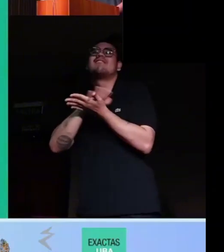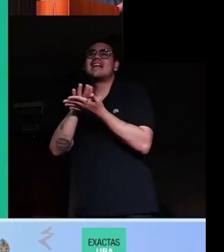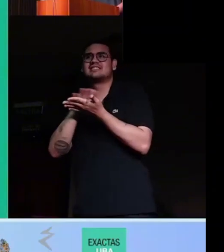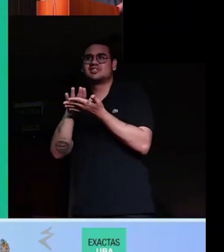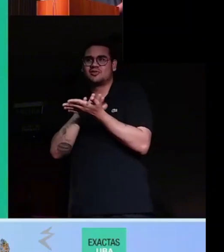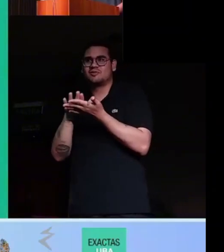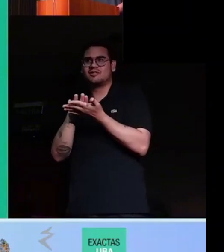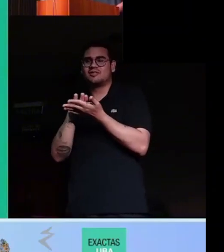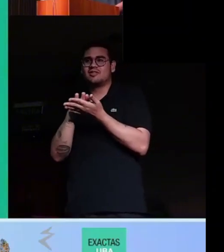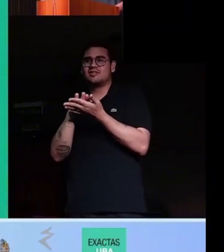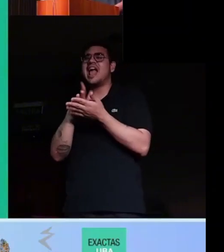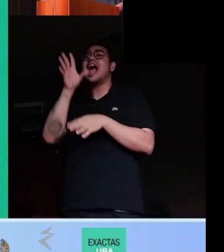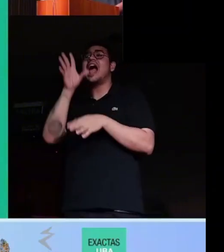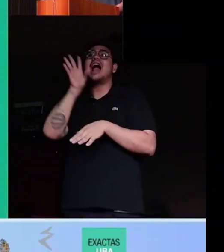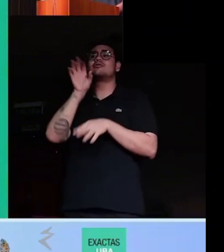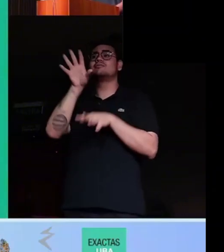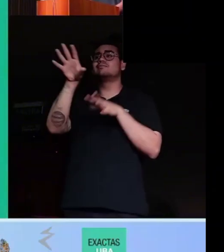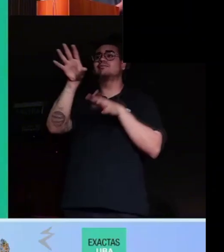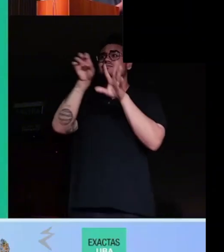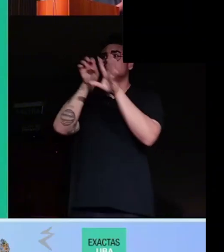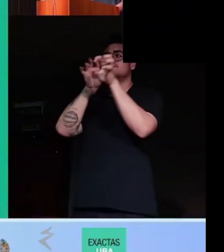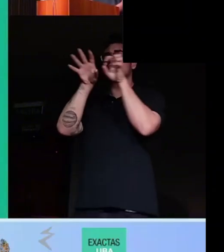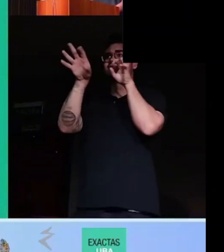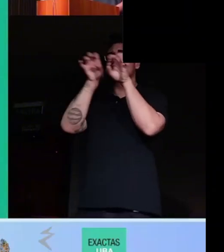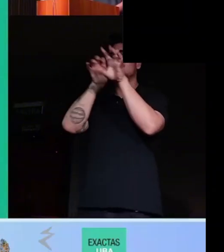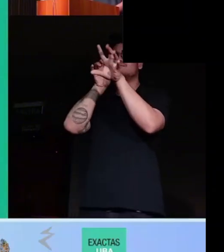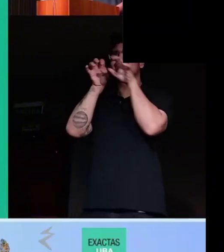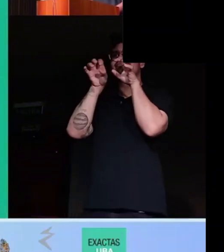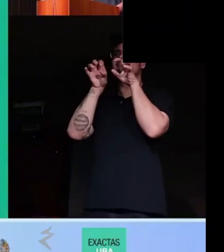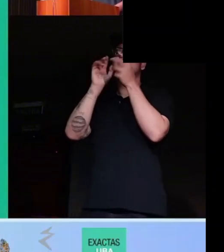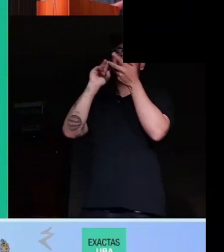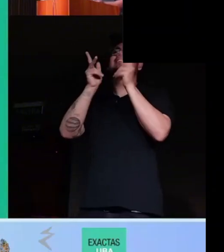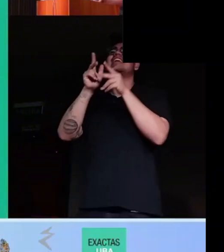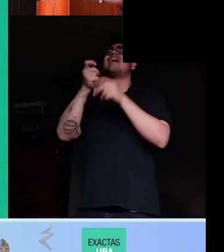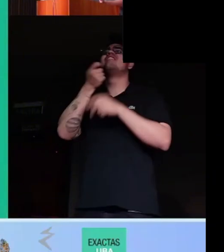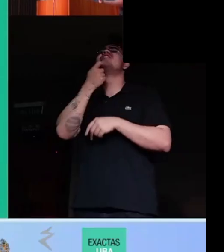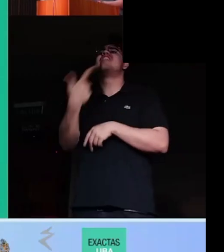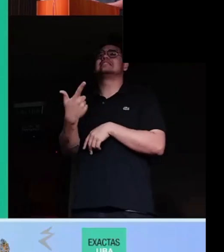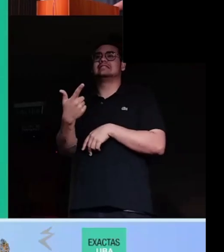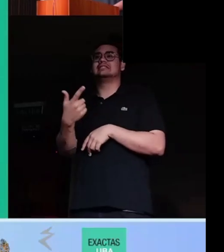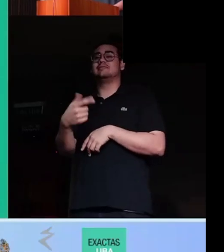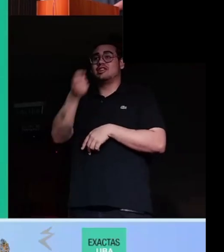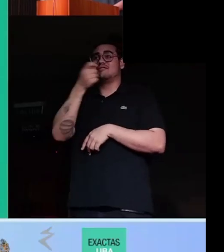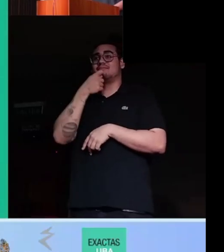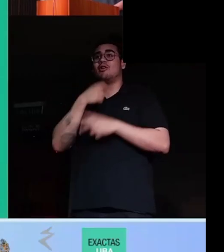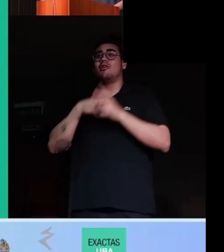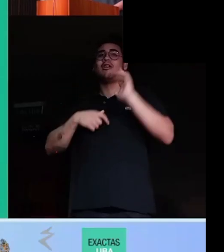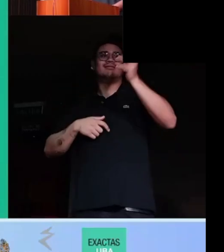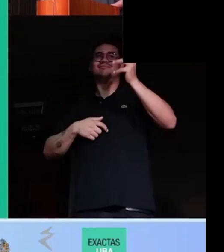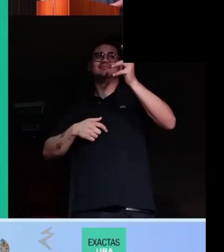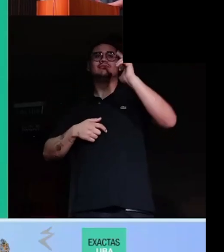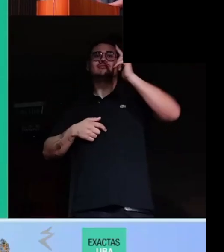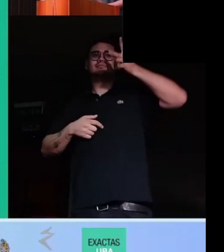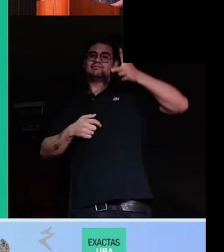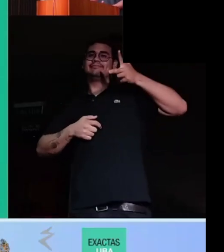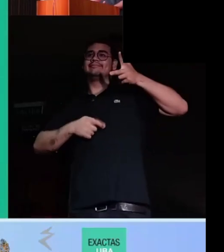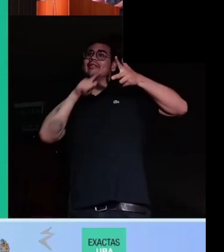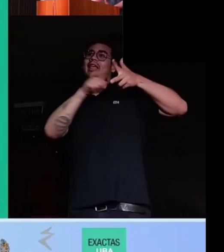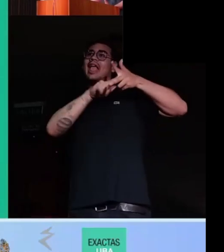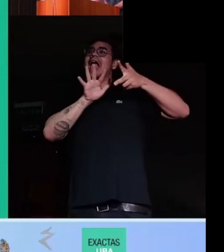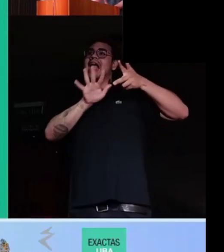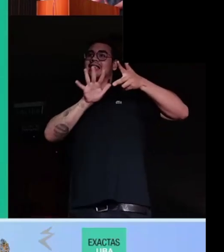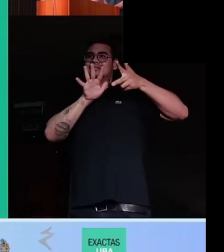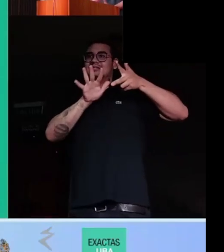puede detectar o traducir señas sencillas, estáticas. eh, Detrás de